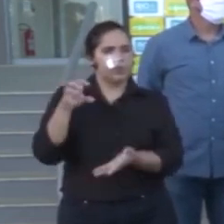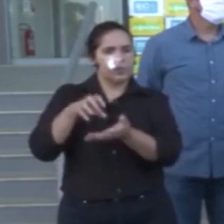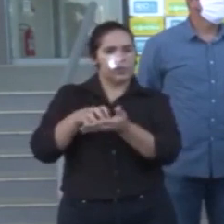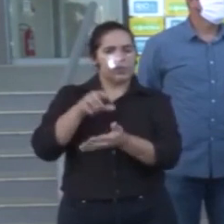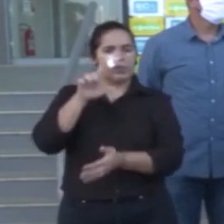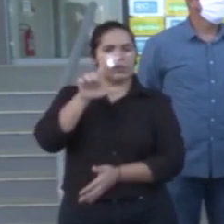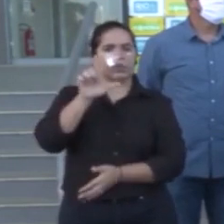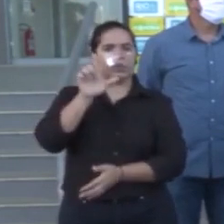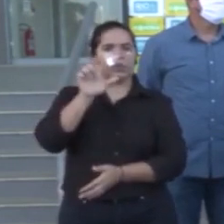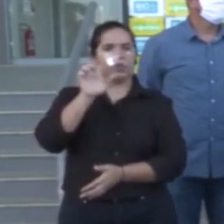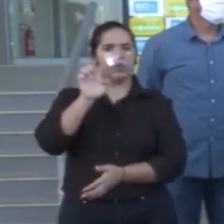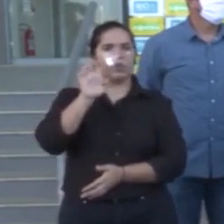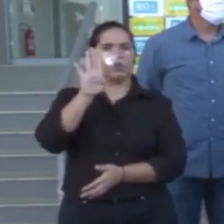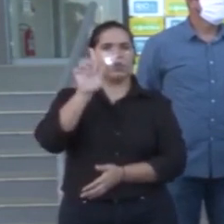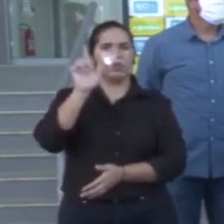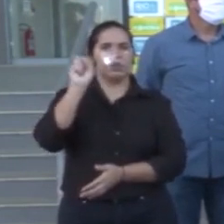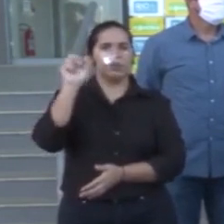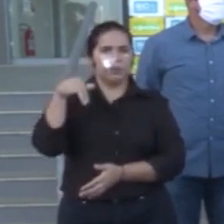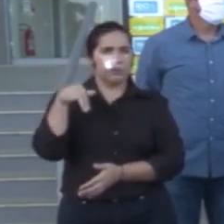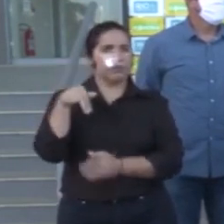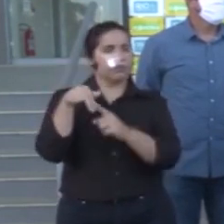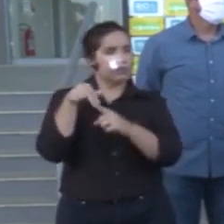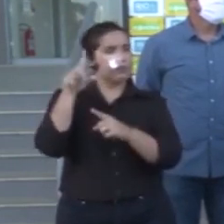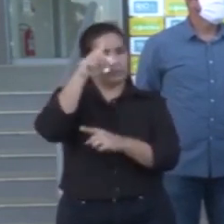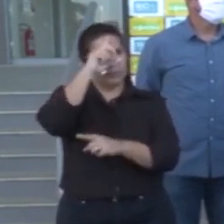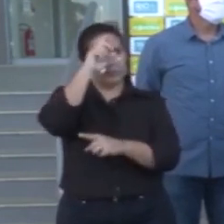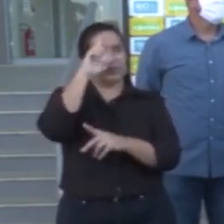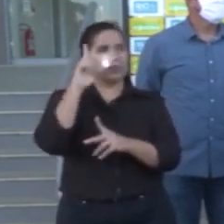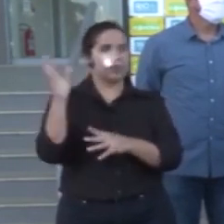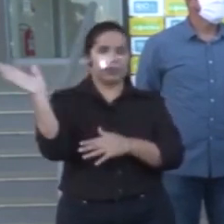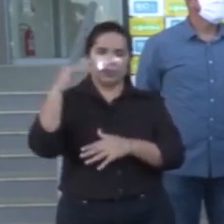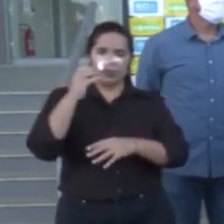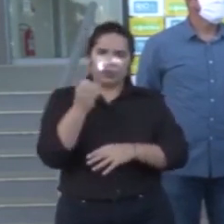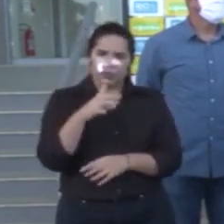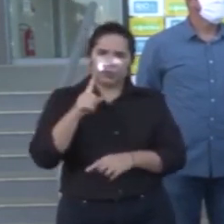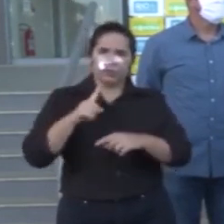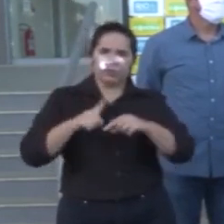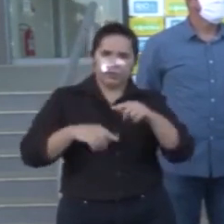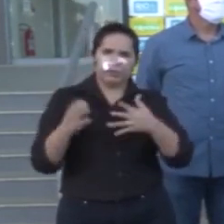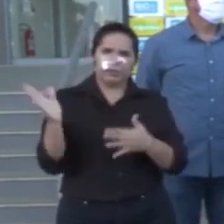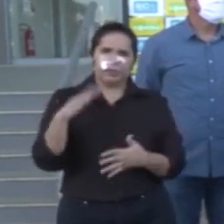Leblon. Esses equipamentos que vieram para cá novos,